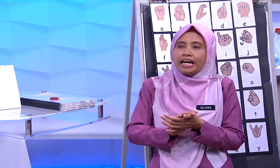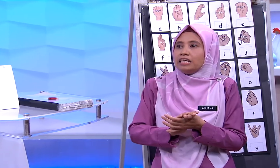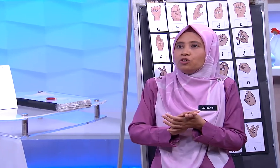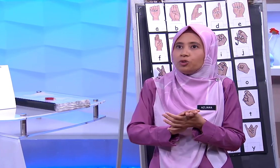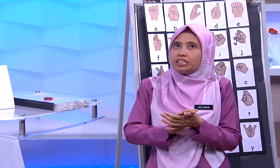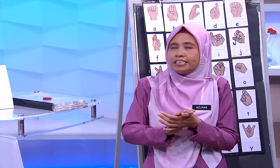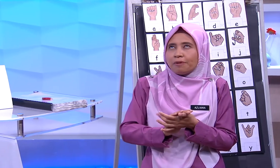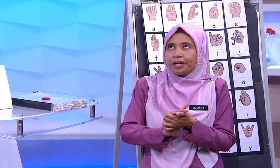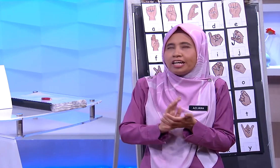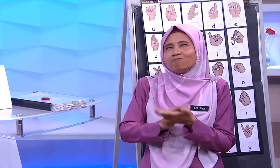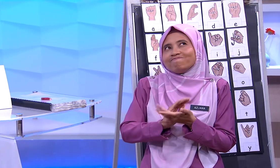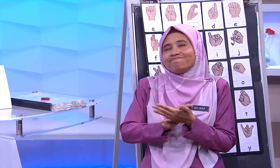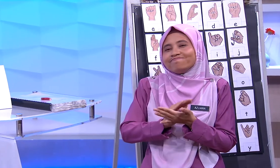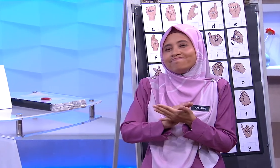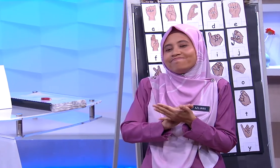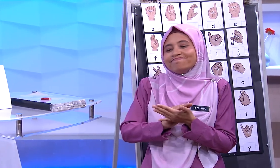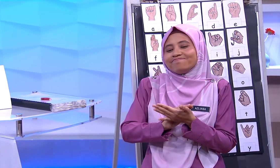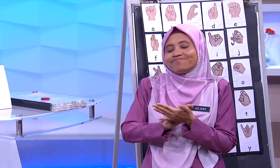contohnya lumpur kamu cemburu